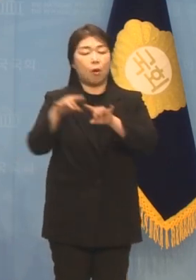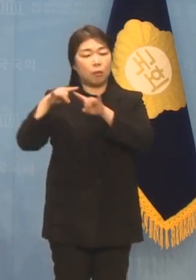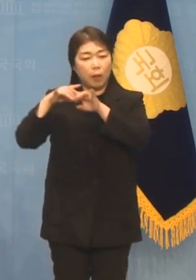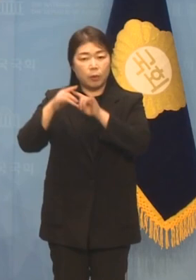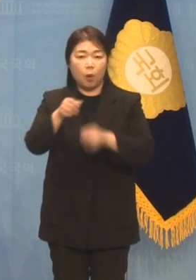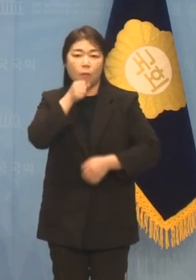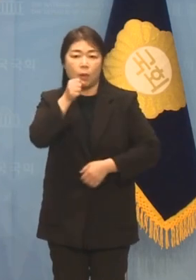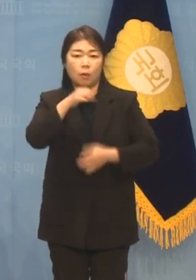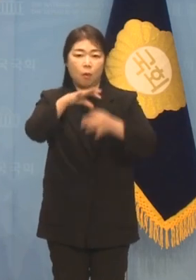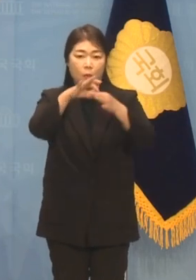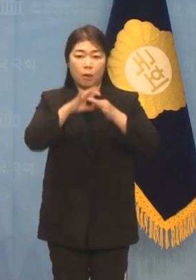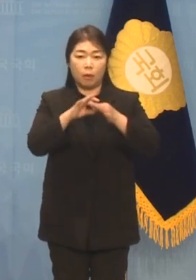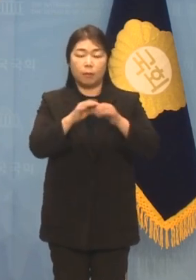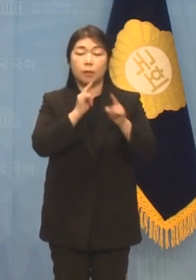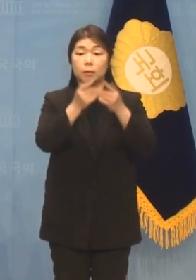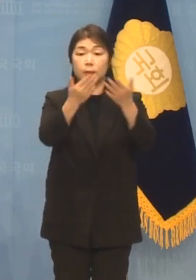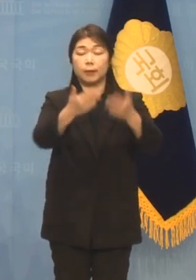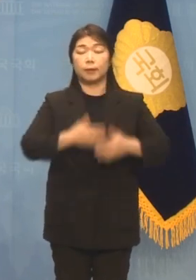브리핑하도록 하겠습니다.